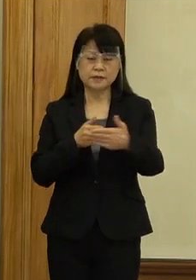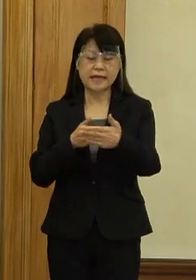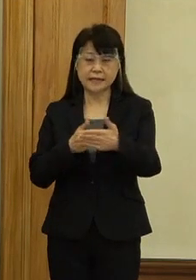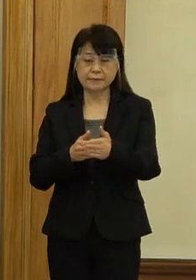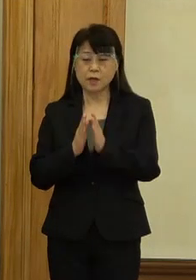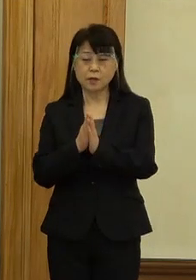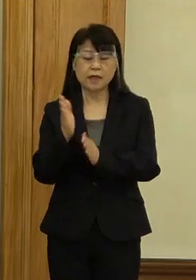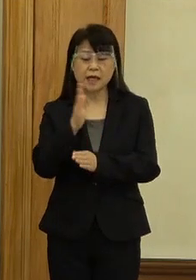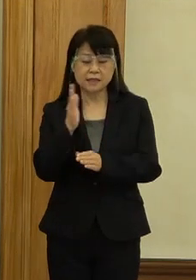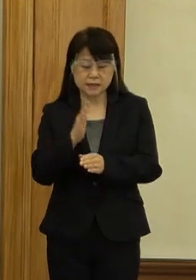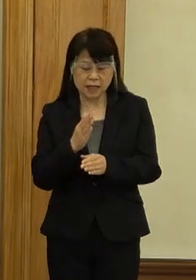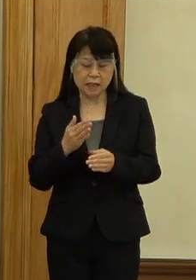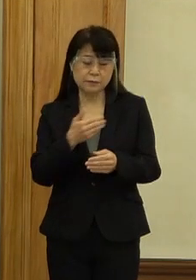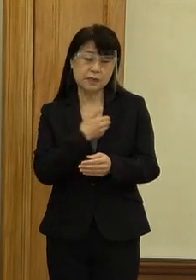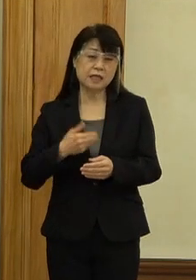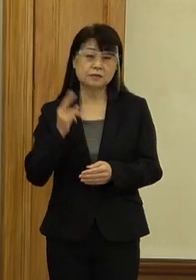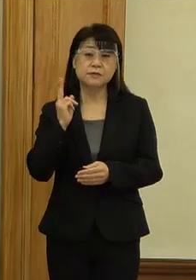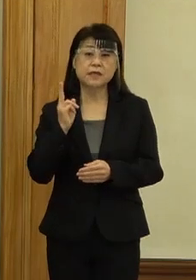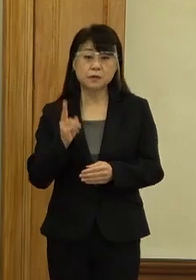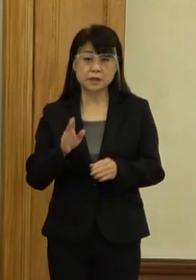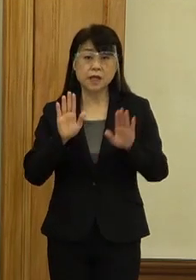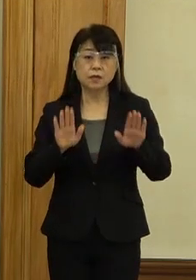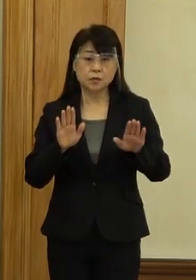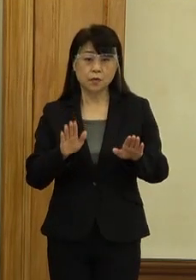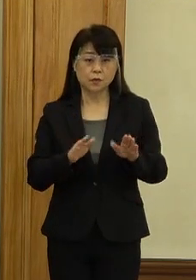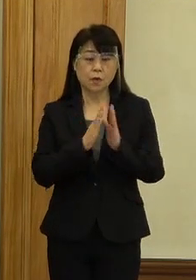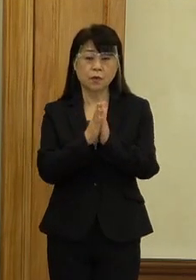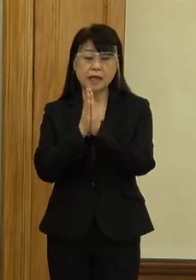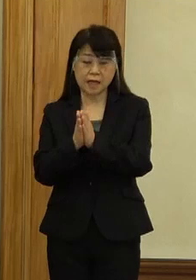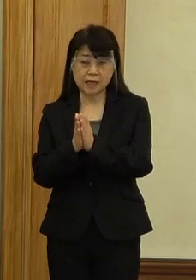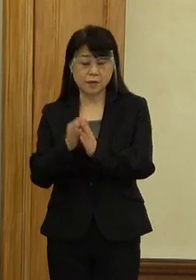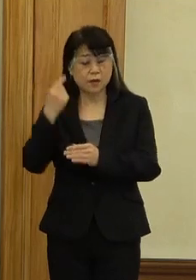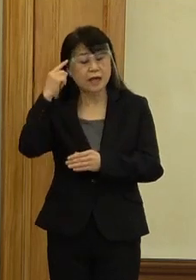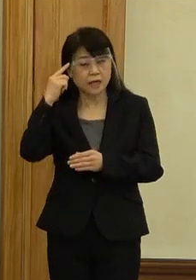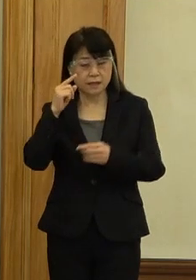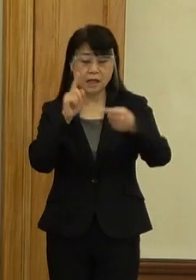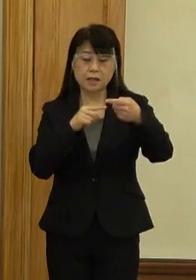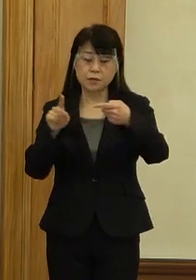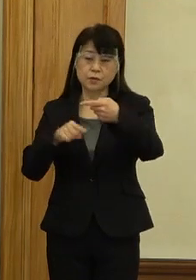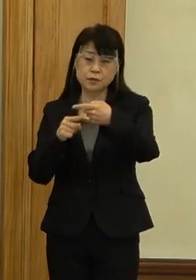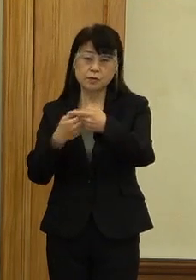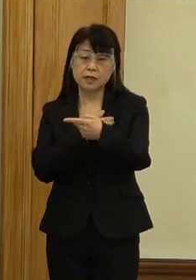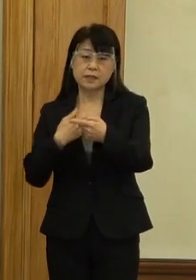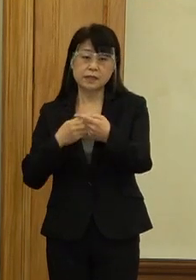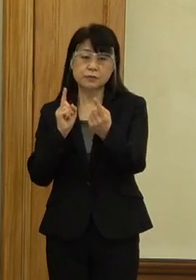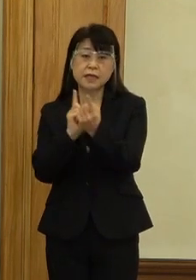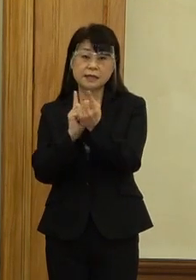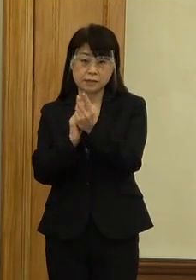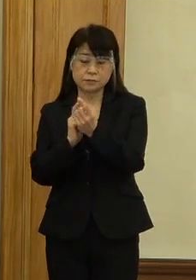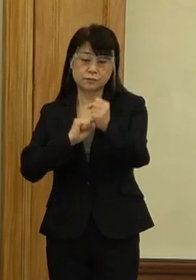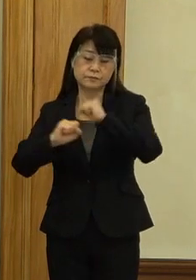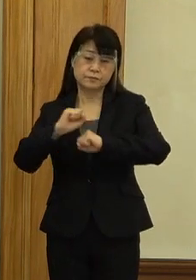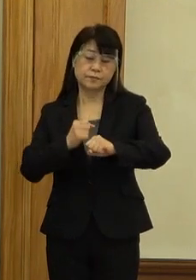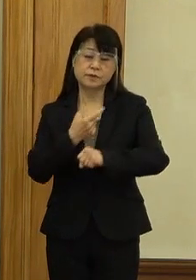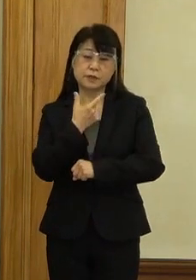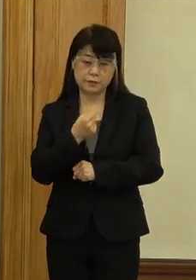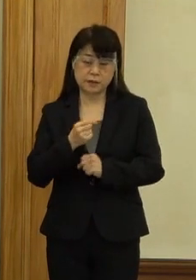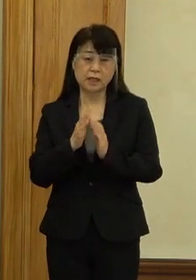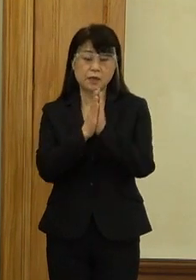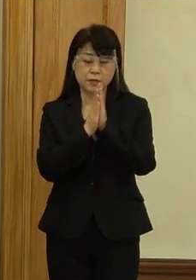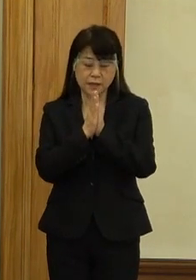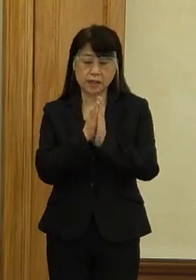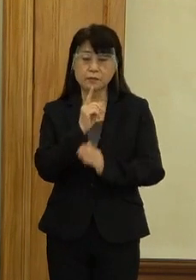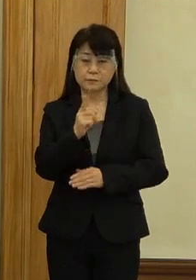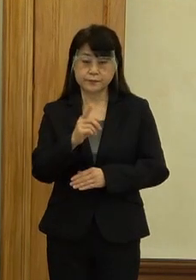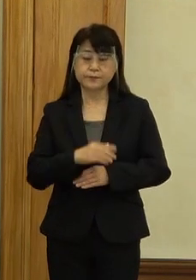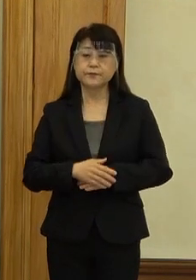ためにも、本日お話しする緊急のお願いを踏まえて、お一人お一人ができる対策などに取り組んでいただきますようお願いを申し上